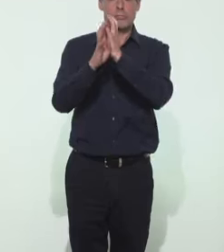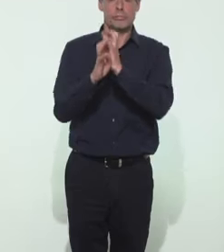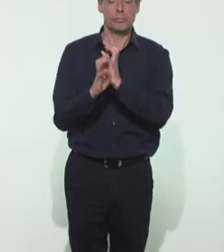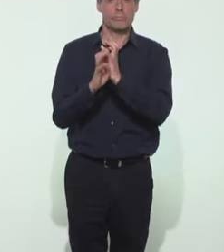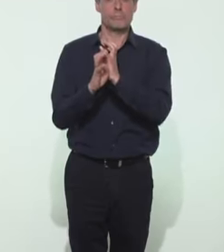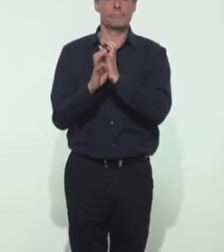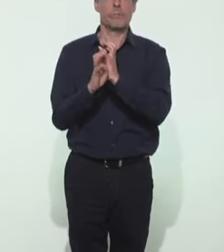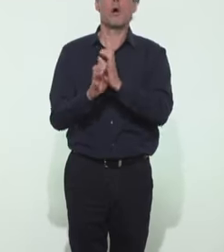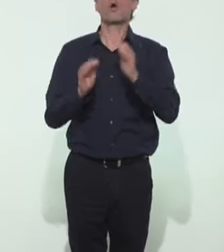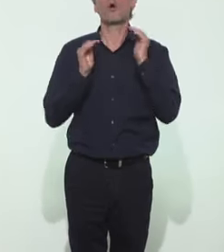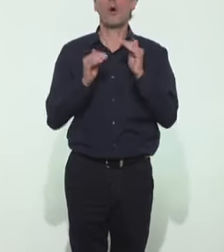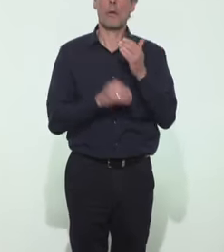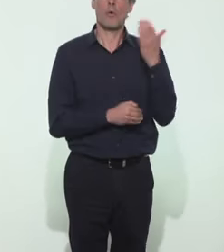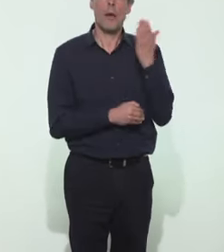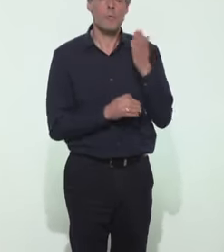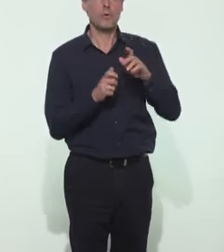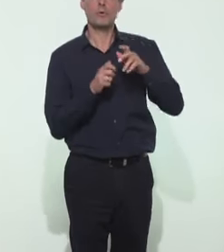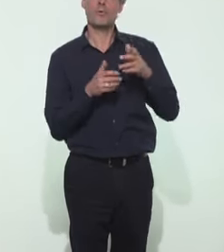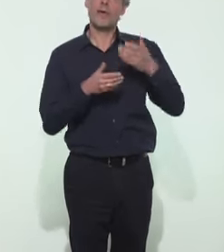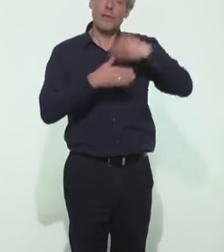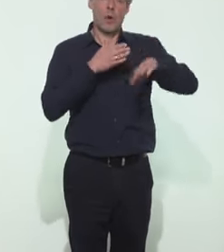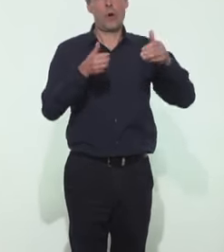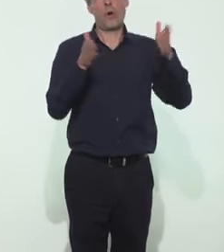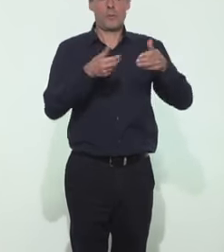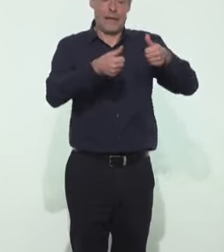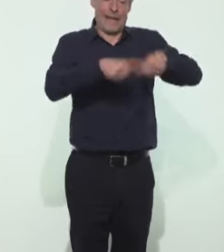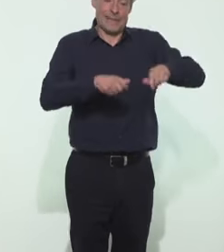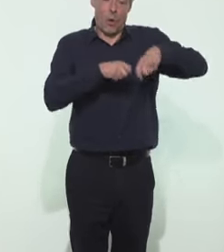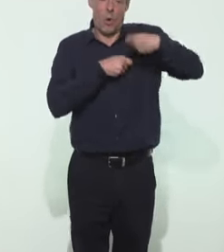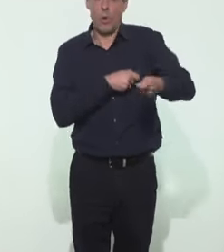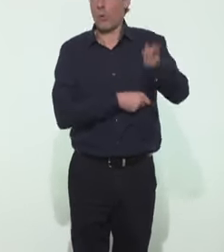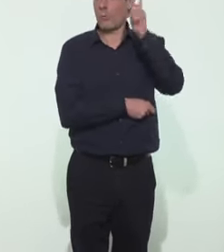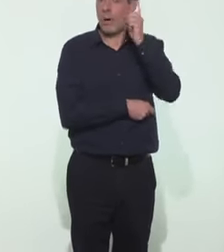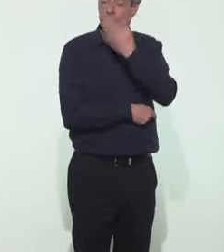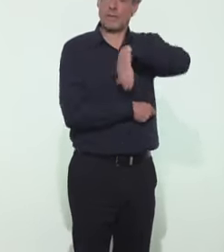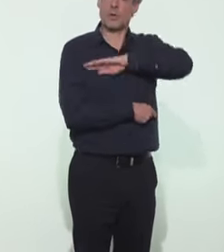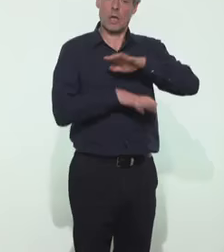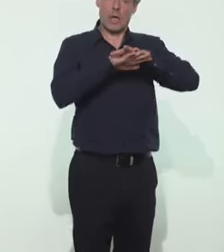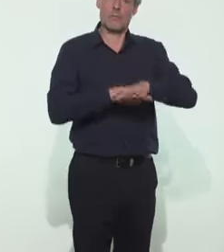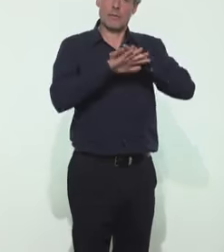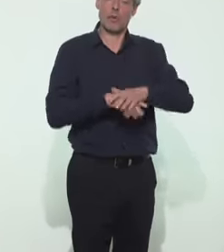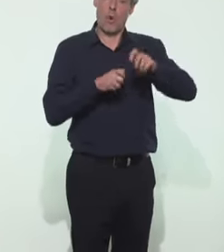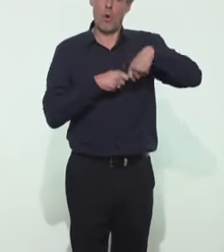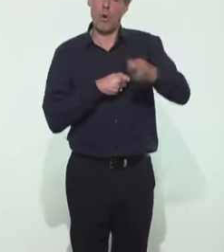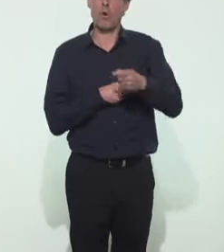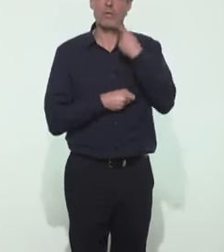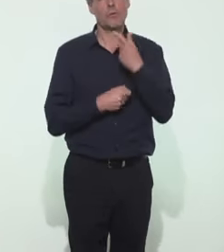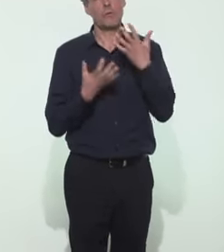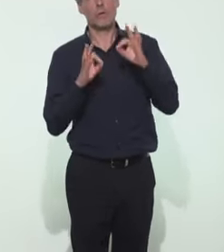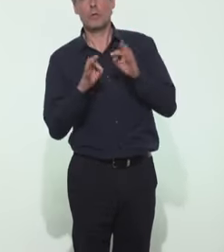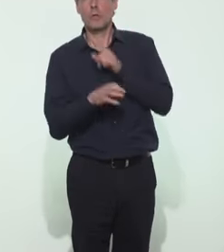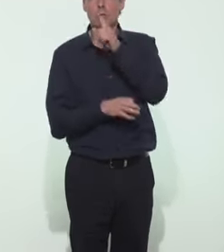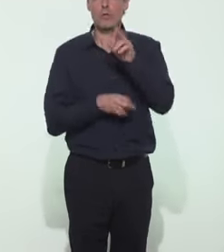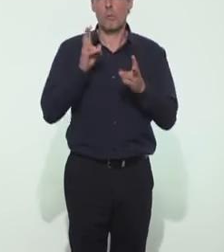on aura besoin de rester longtemps en réanimation puisque la prise en charge est longue donc les patients qui vont arriver en réanimation vont y rester dix jours